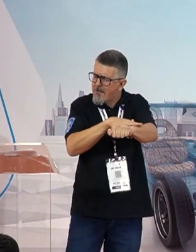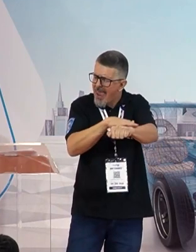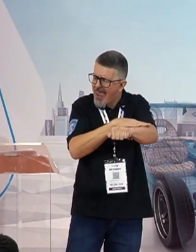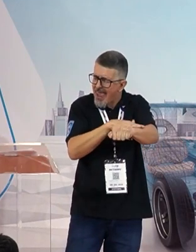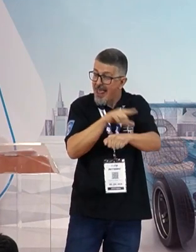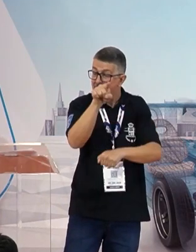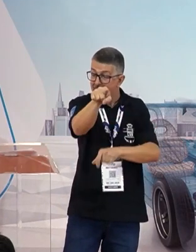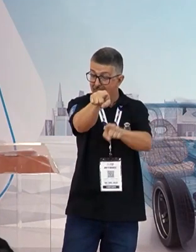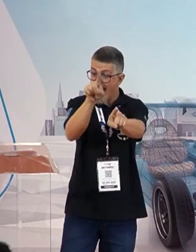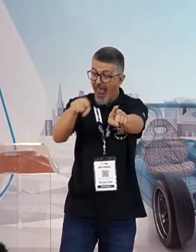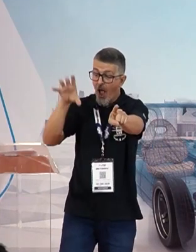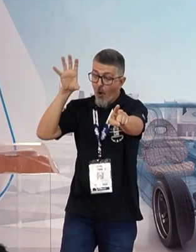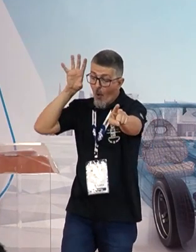ele sente na pele